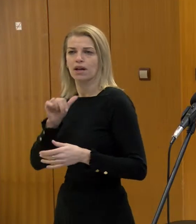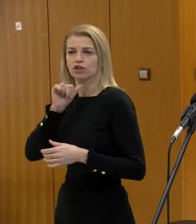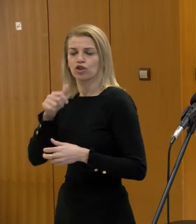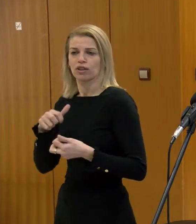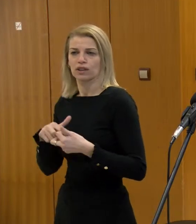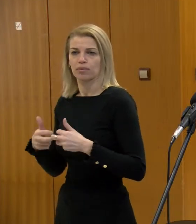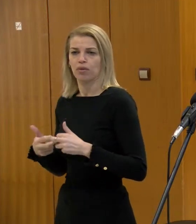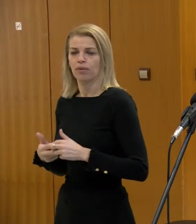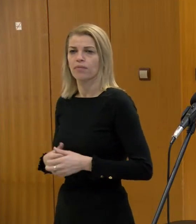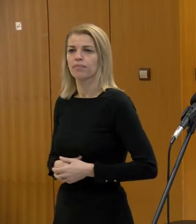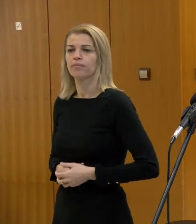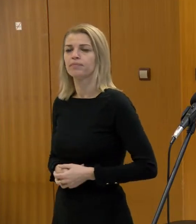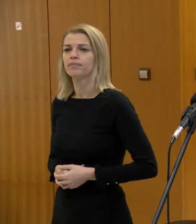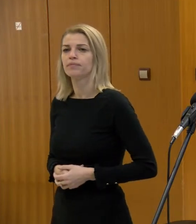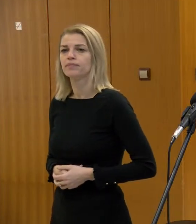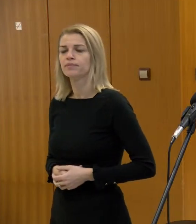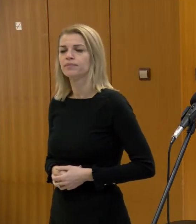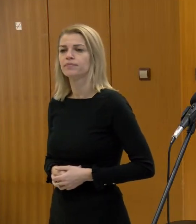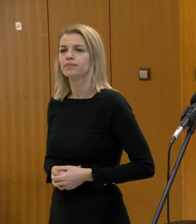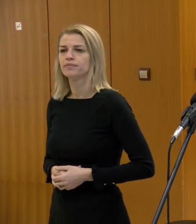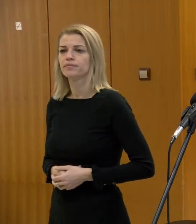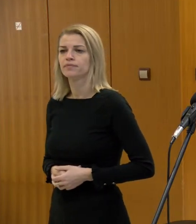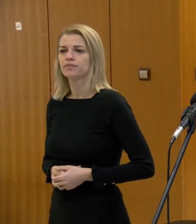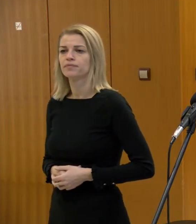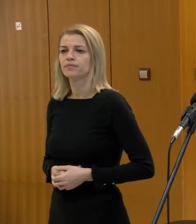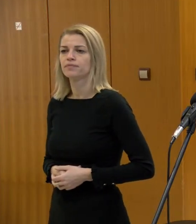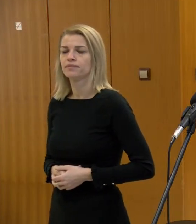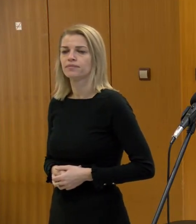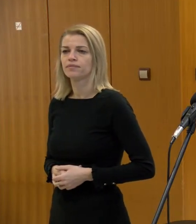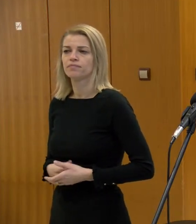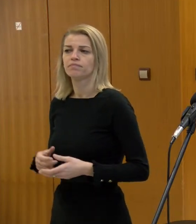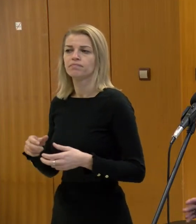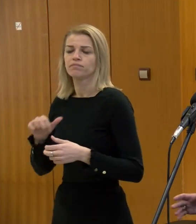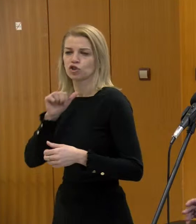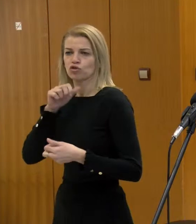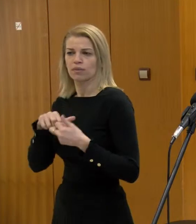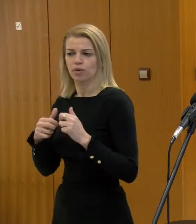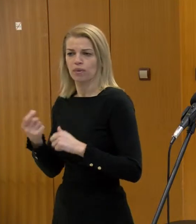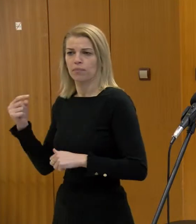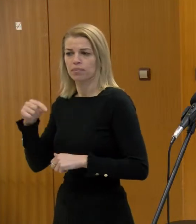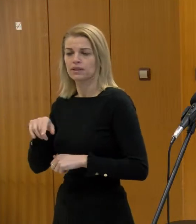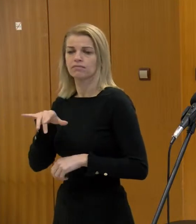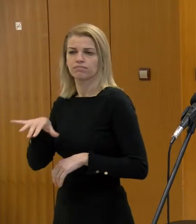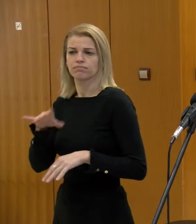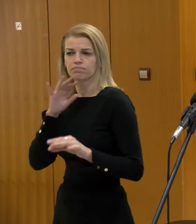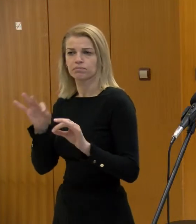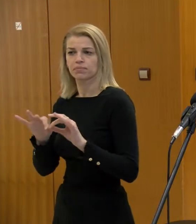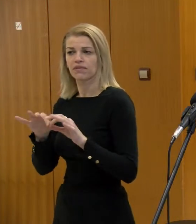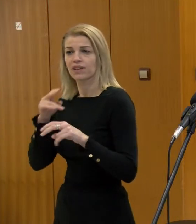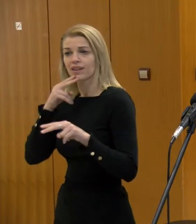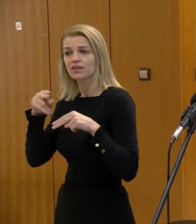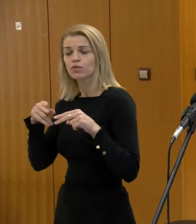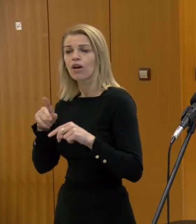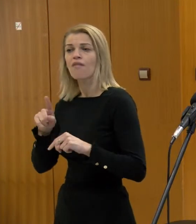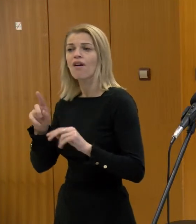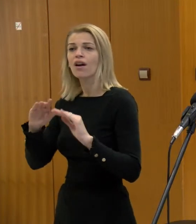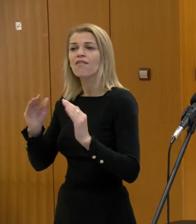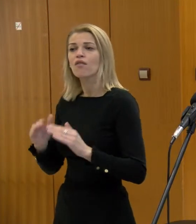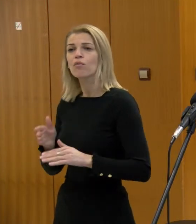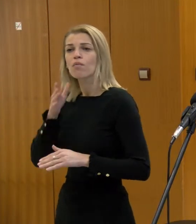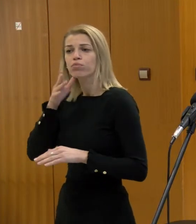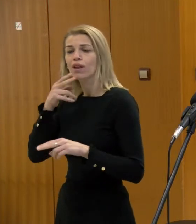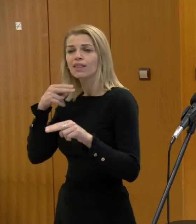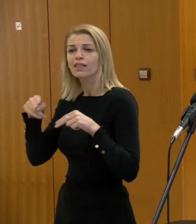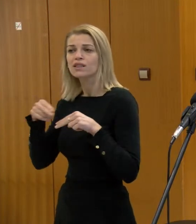problém. Pardon. Nemá žiadny problém prísť, to znamená, že je pripravený diskutovať, ale akej forme tá